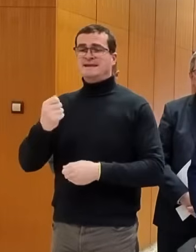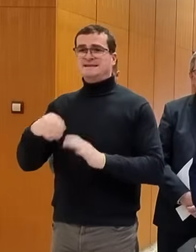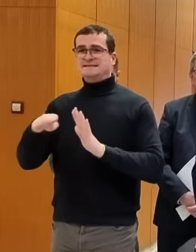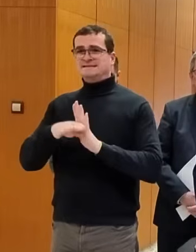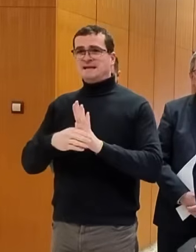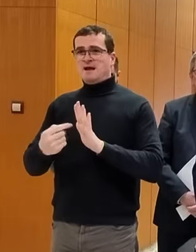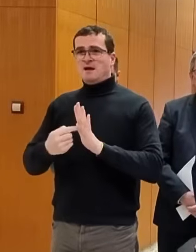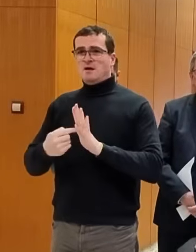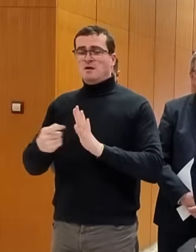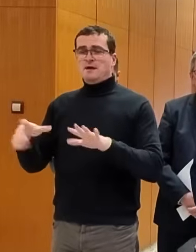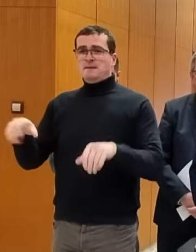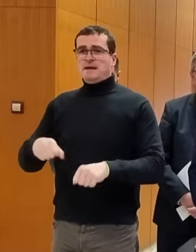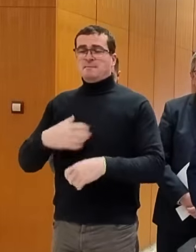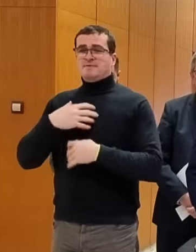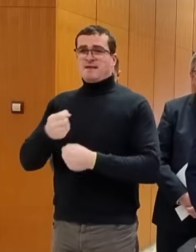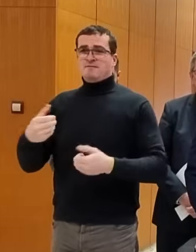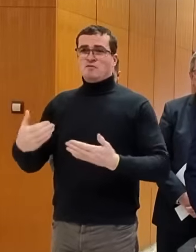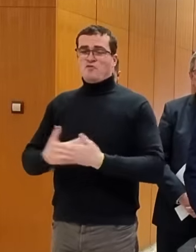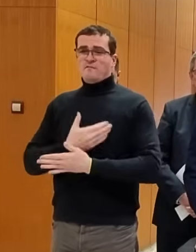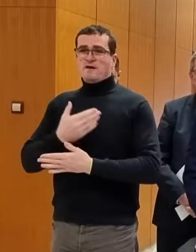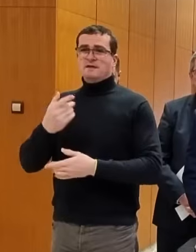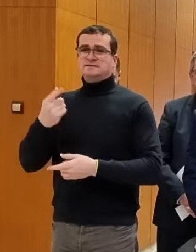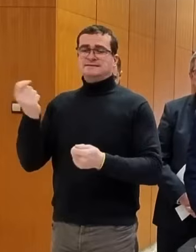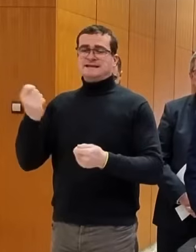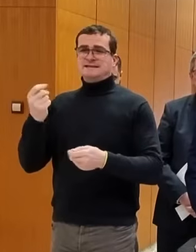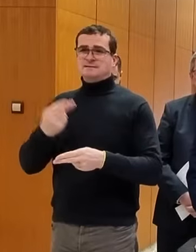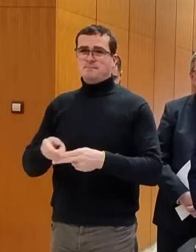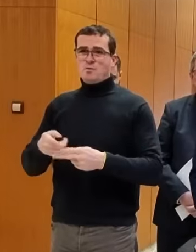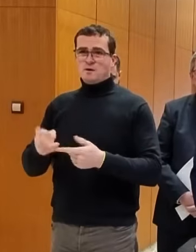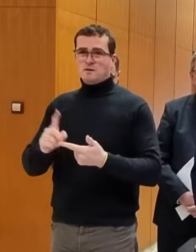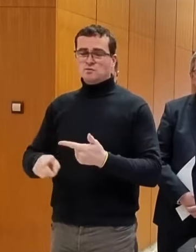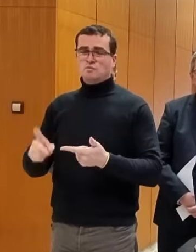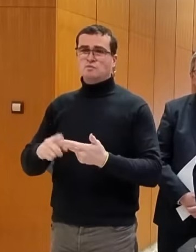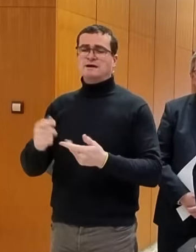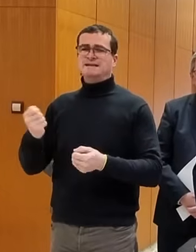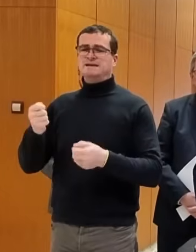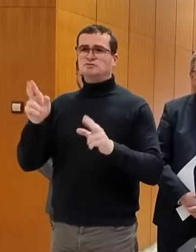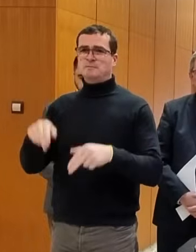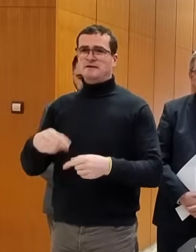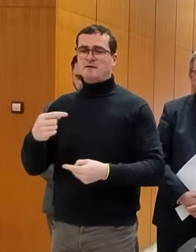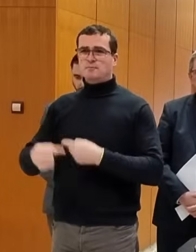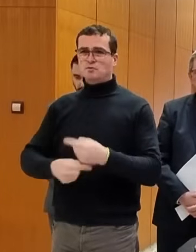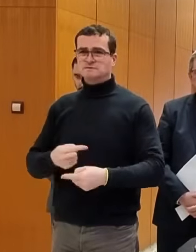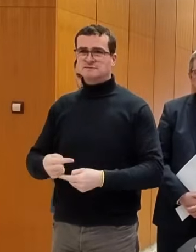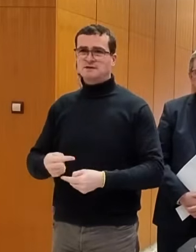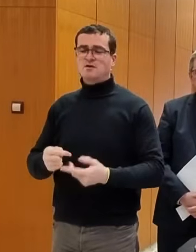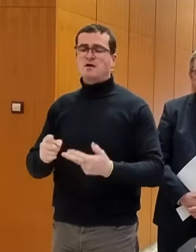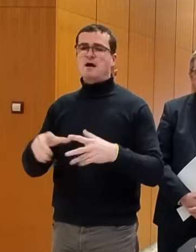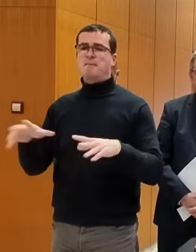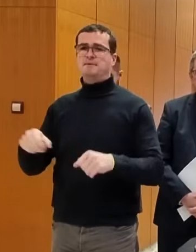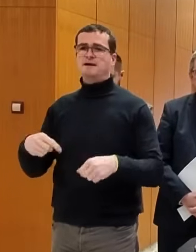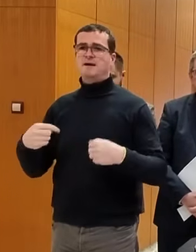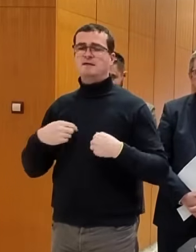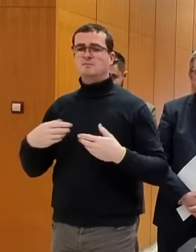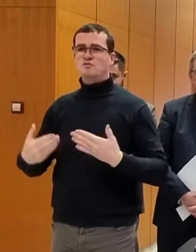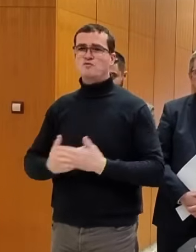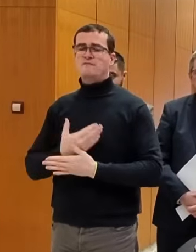zákona, prijali sme návrh novelizácie trestného poriadku, teda trestného práva procesného a prijali